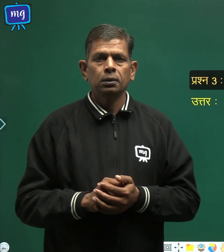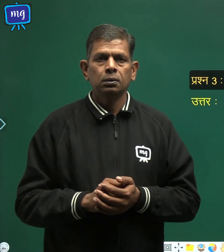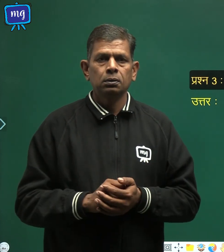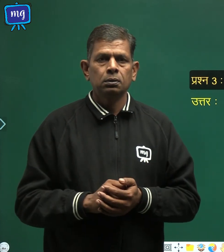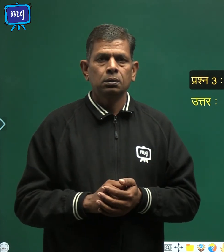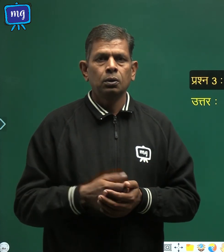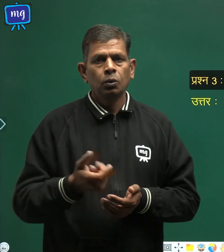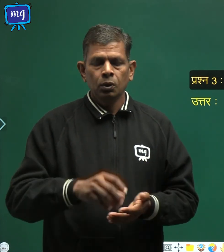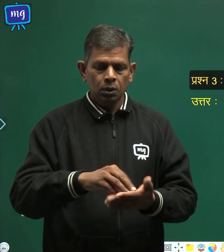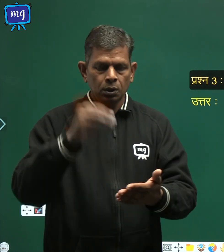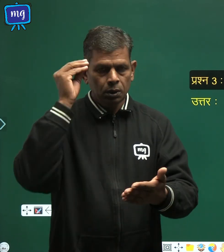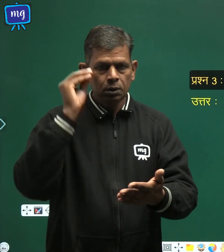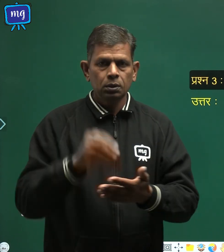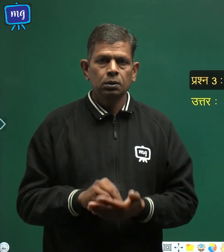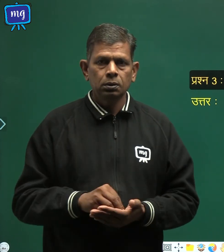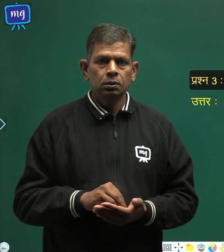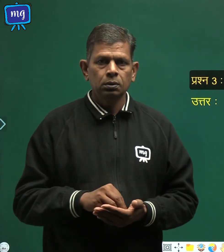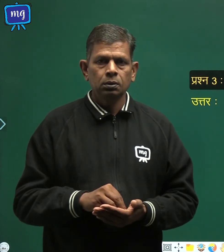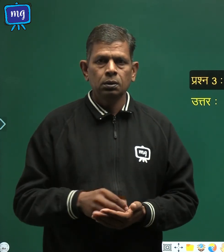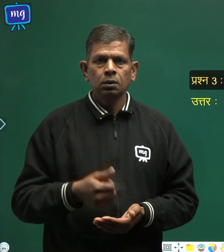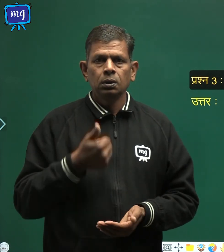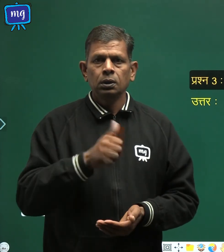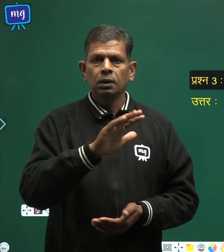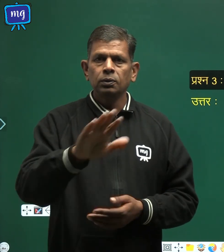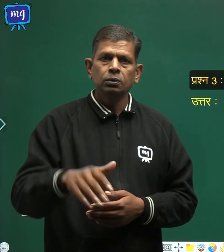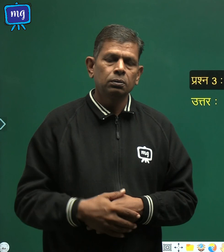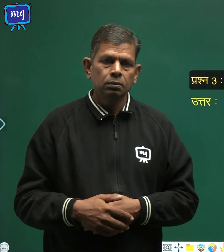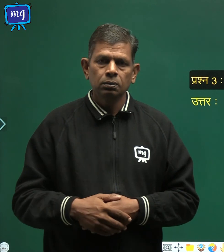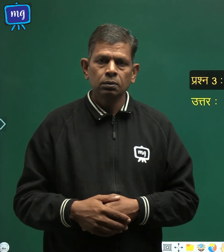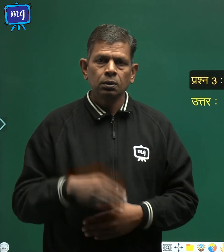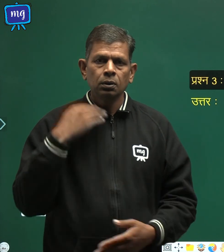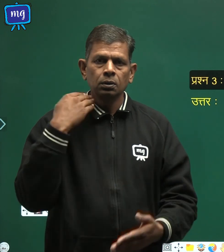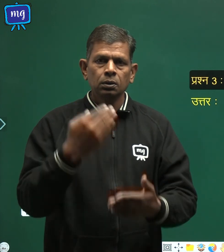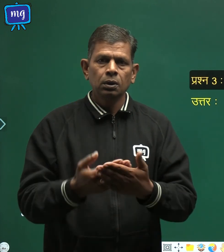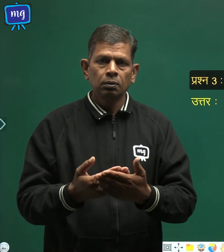और याद करना। ठीक है बच्चों, धन्यवाद।